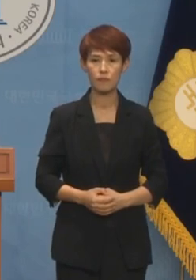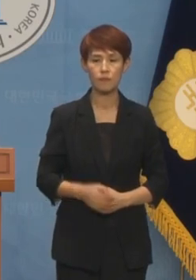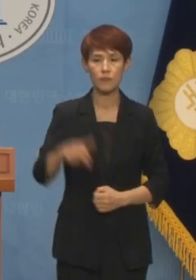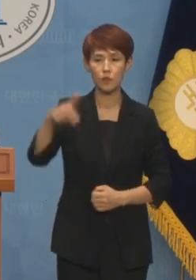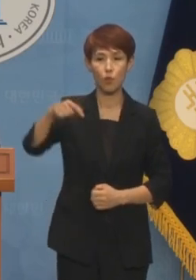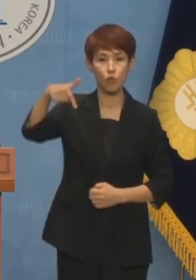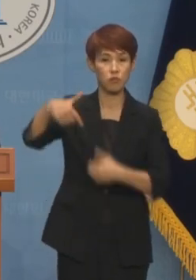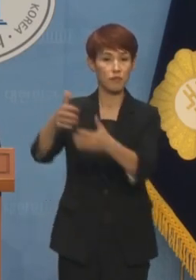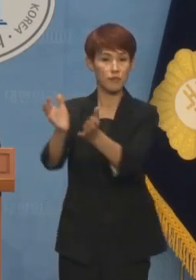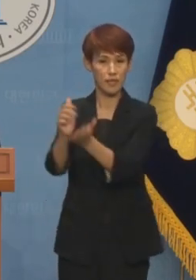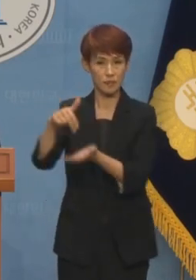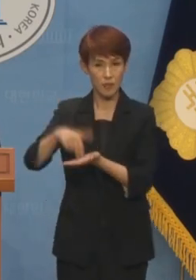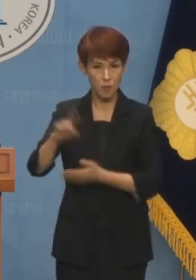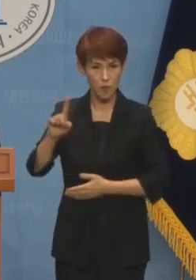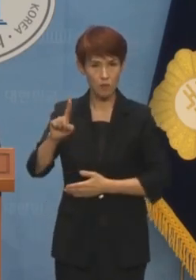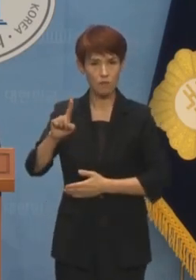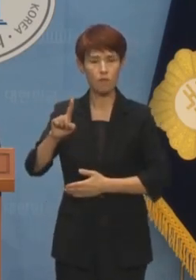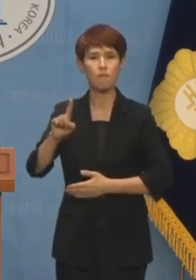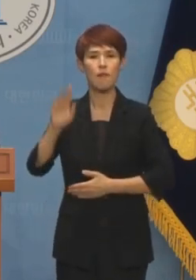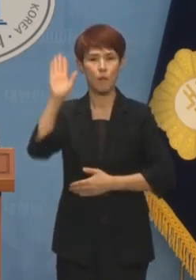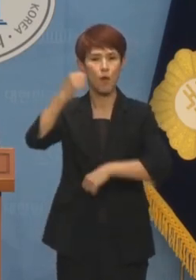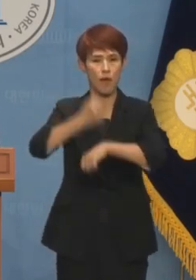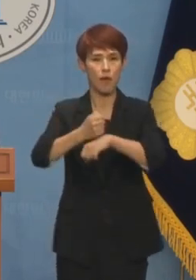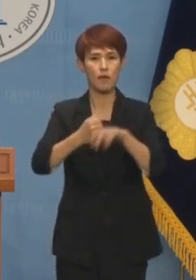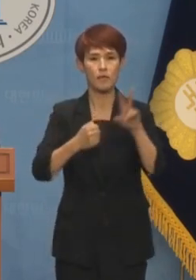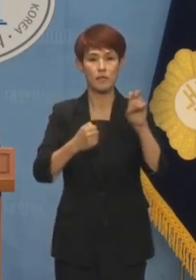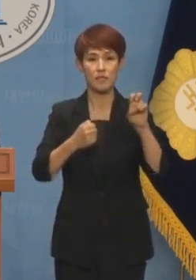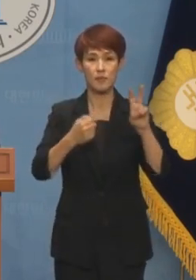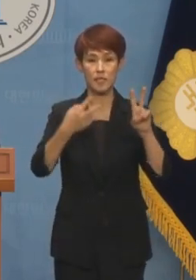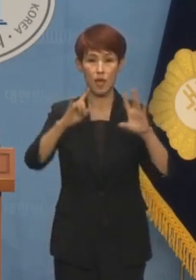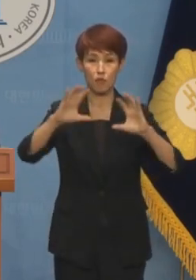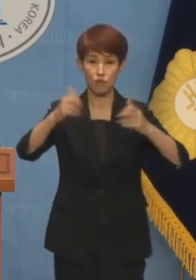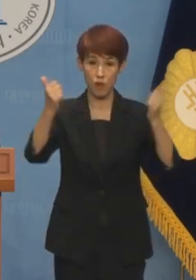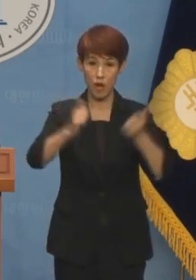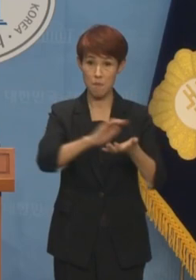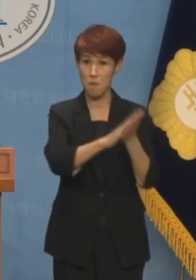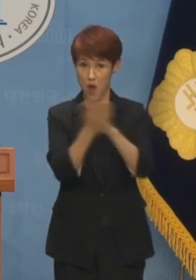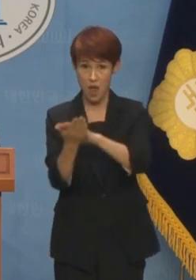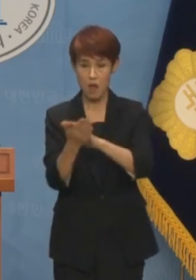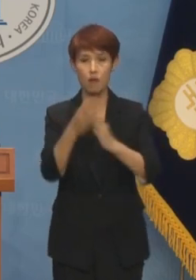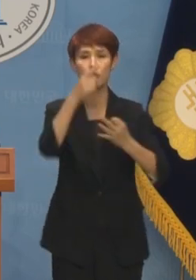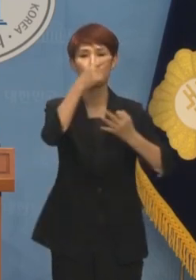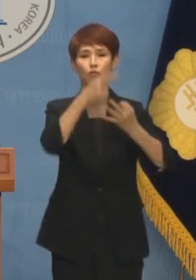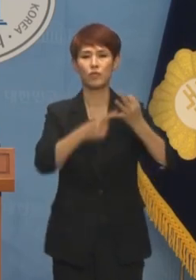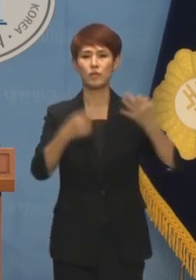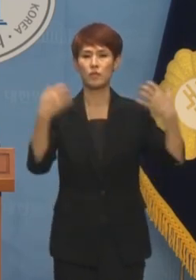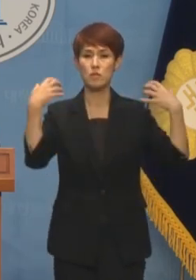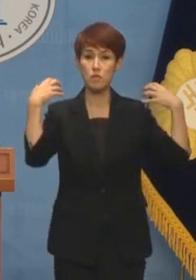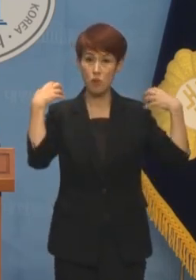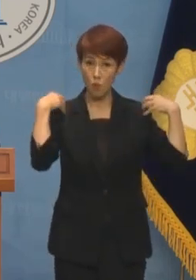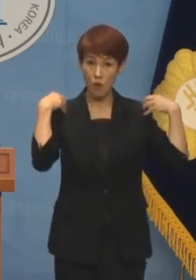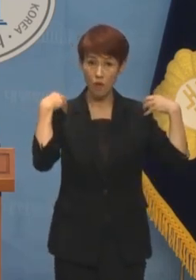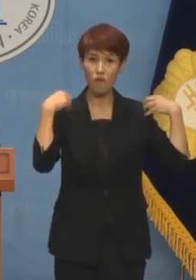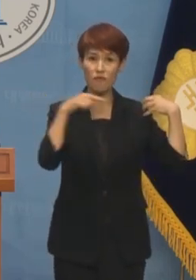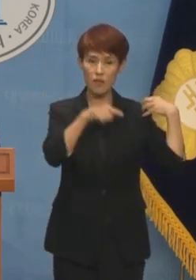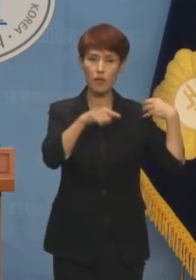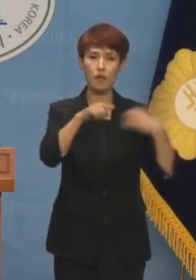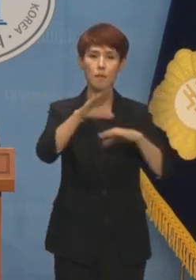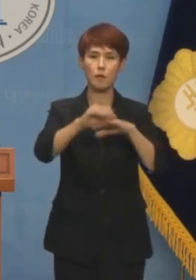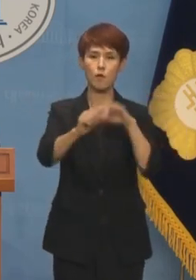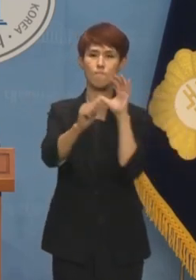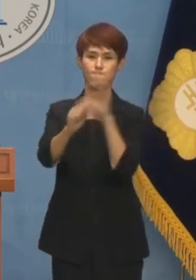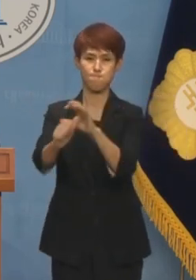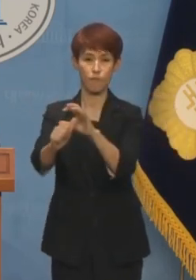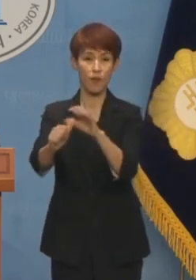조국 혁신당은 합니다. 22대 국회가 개헌하면 윤석열 정권의 방송장악